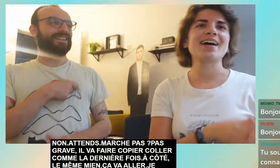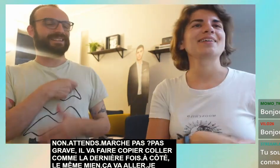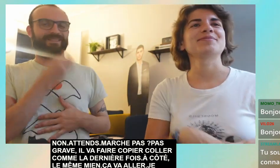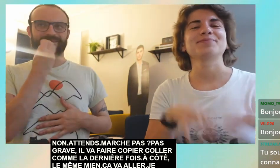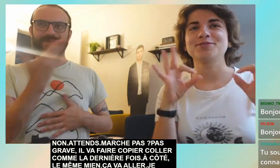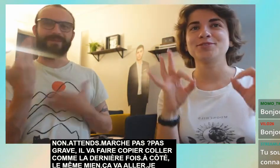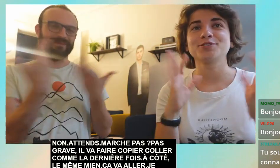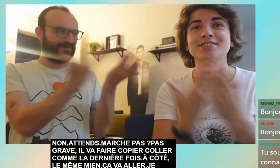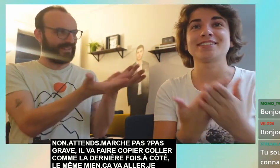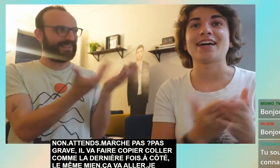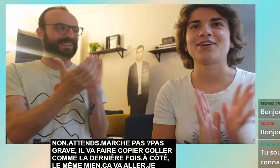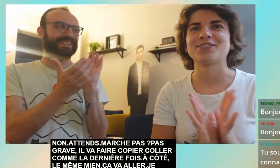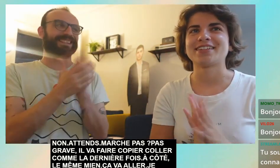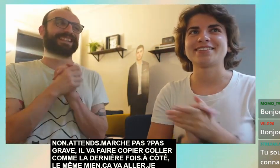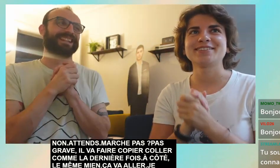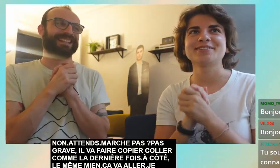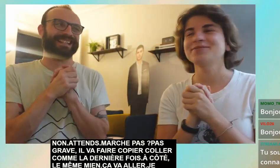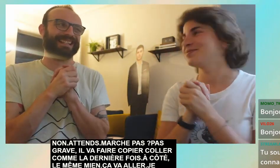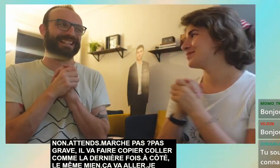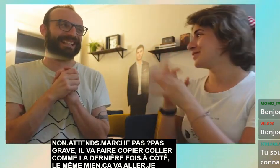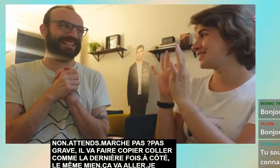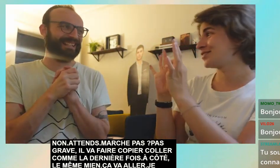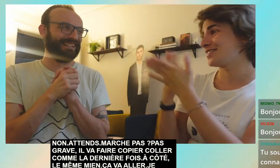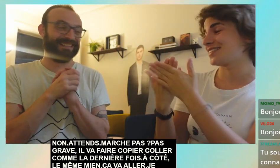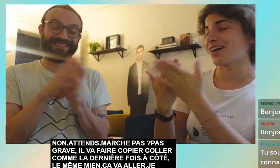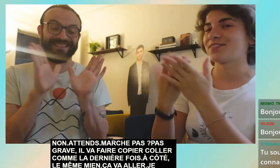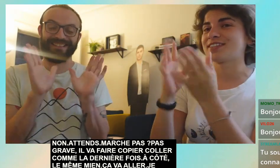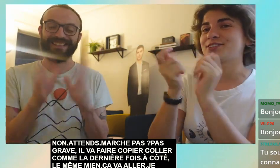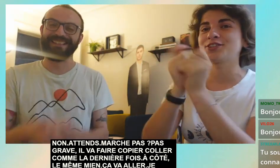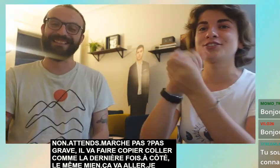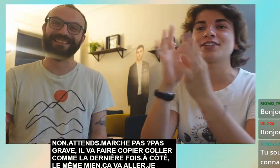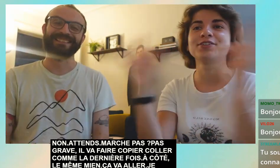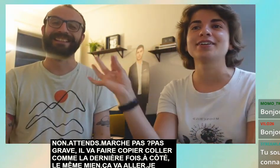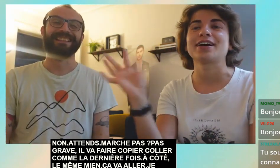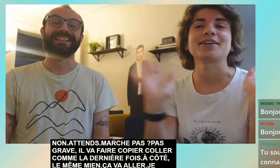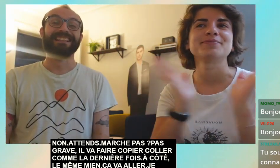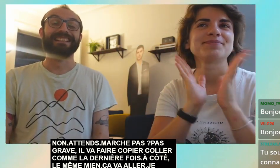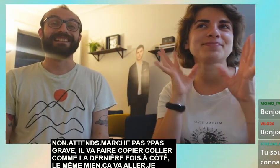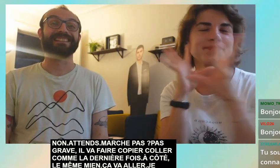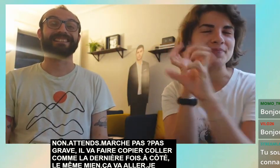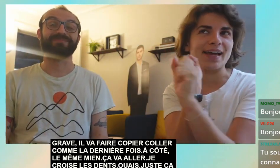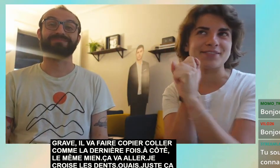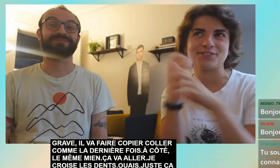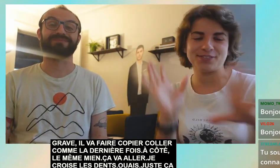Voilà, juste ça en fait. C'est juste ça, après changer le lien. Bref,